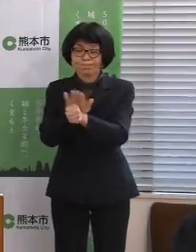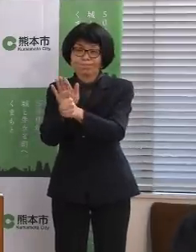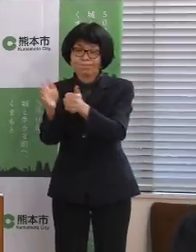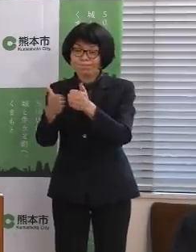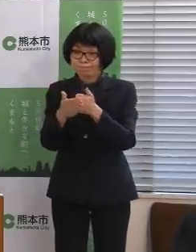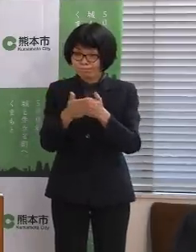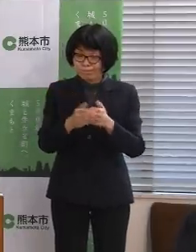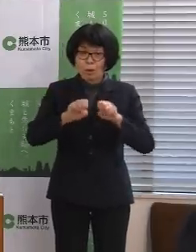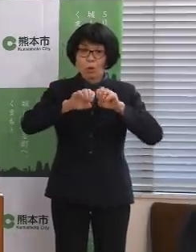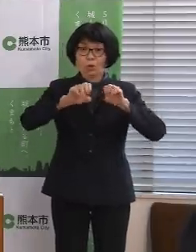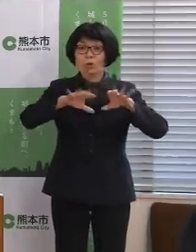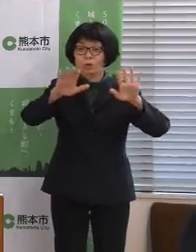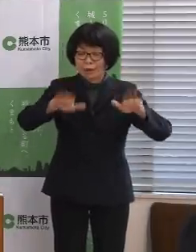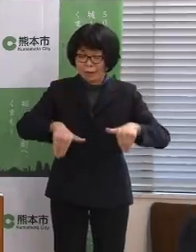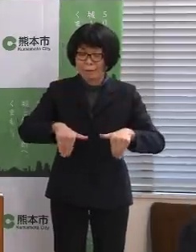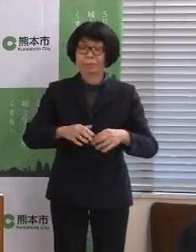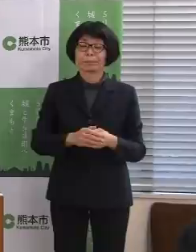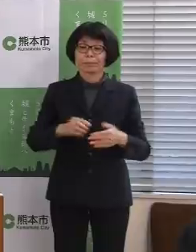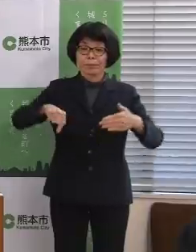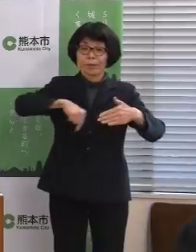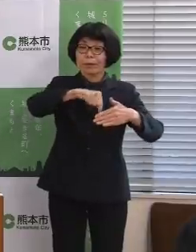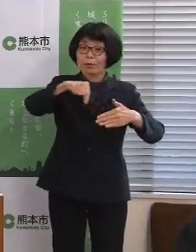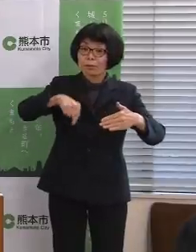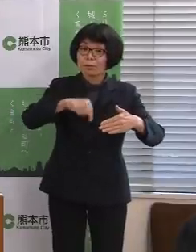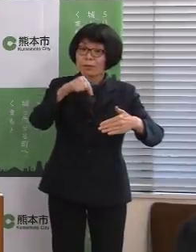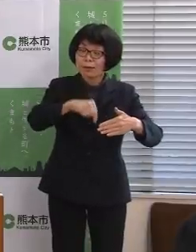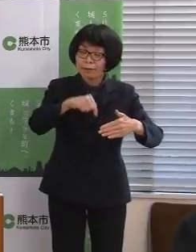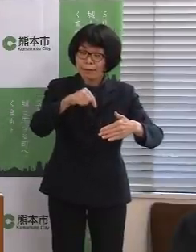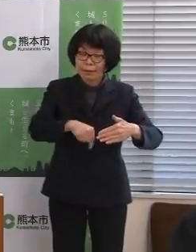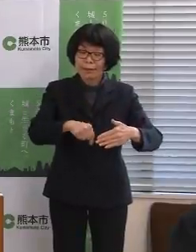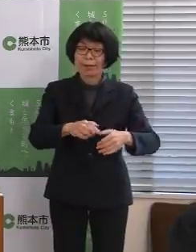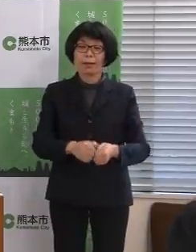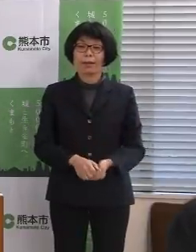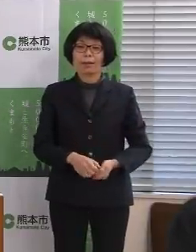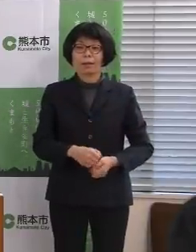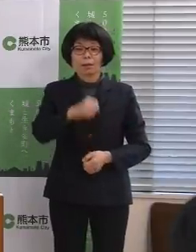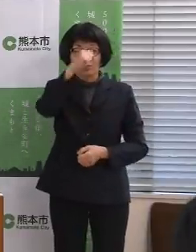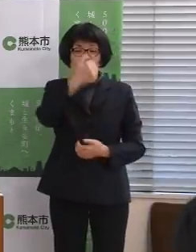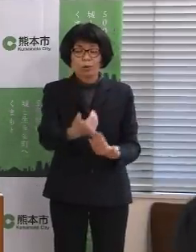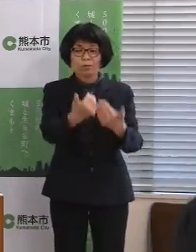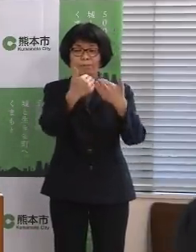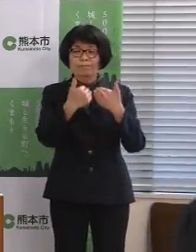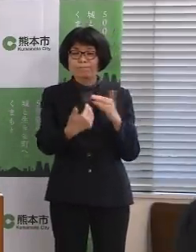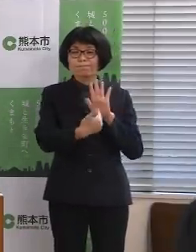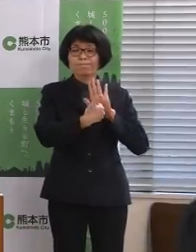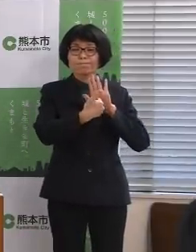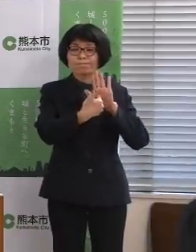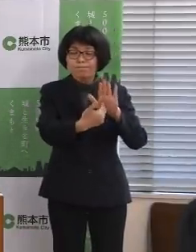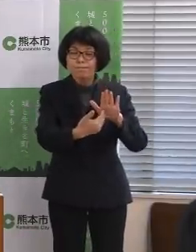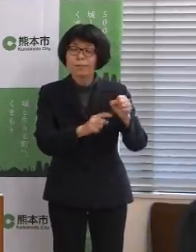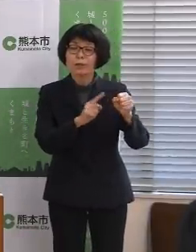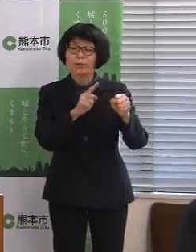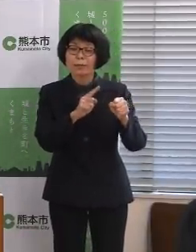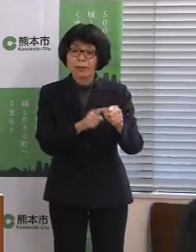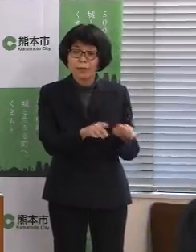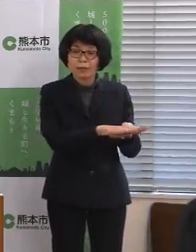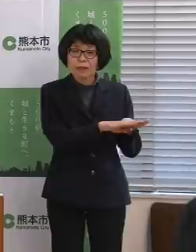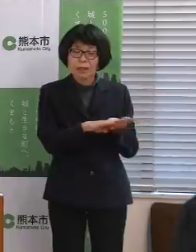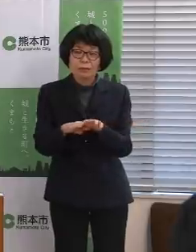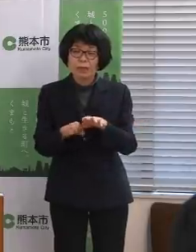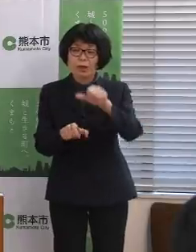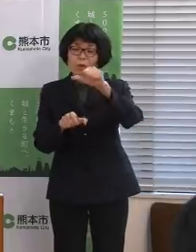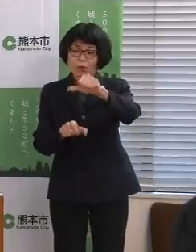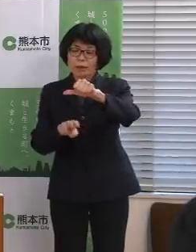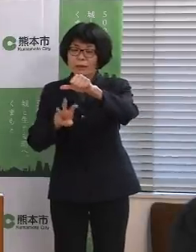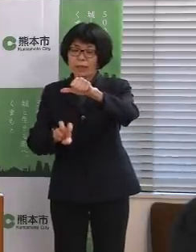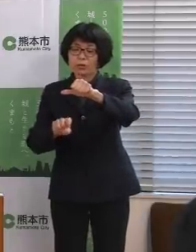ました。このような中新型コロナウイルス感染防止のために臨時休業期間が5月31